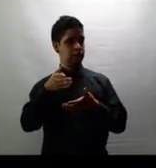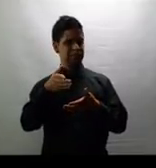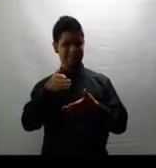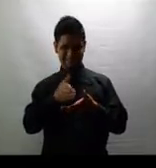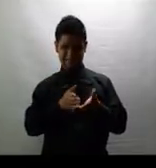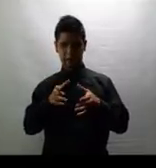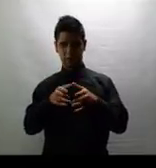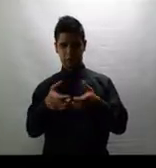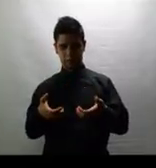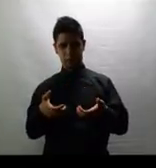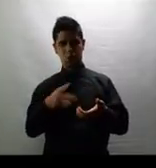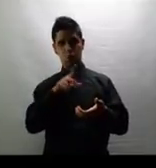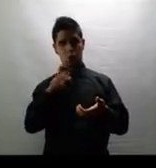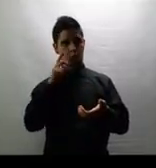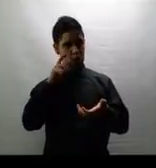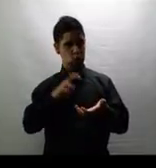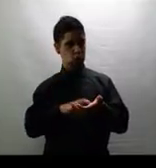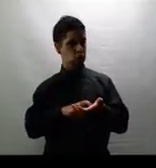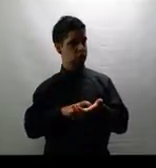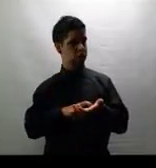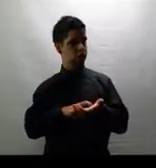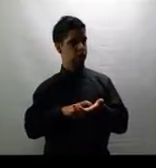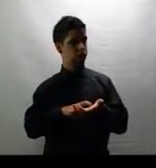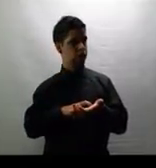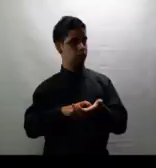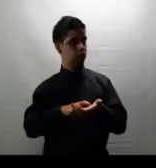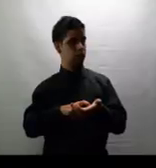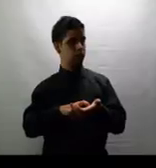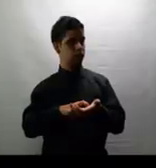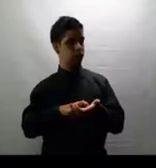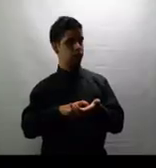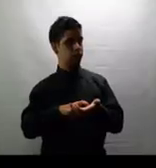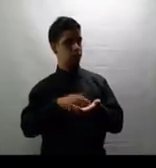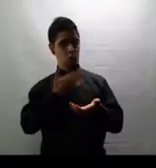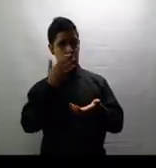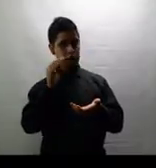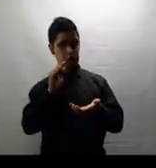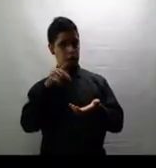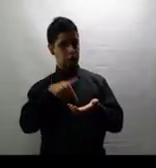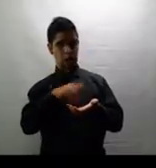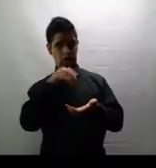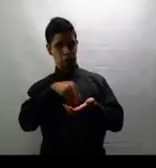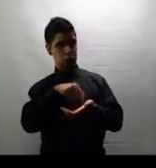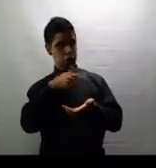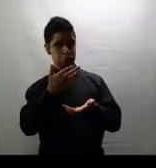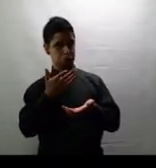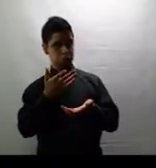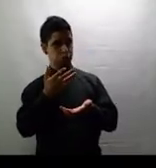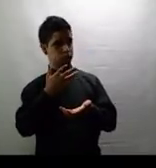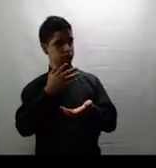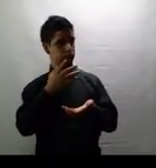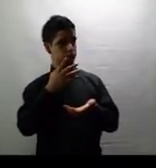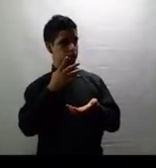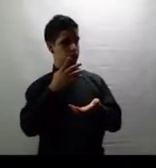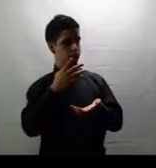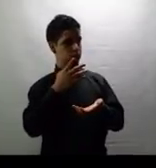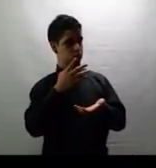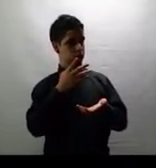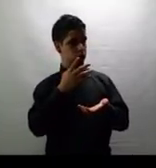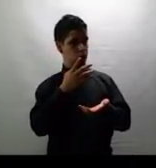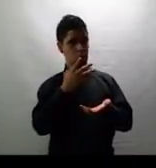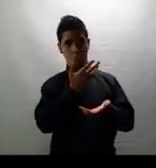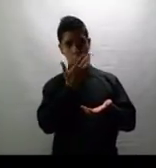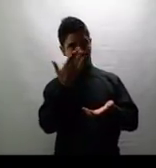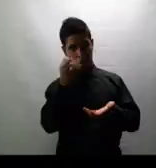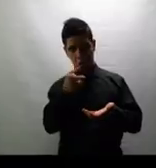y finalmente cuando se logra abrir la cola y lo que venga adentro es nada no hay nada dentro dentro de la cola de la serpiente no hay nada oculto